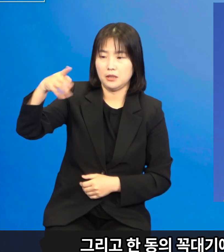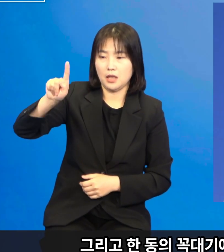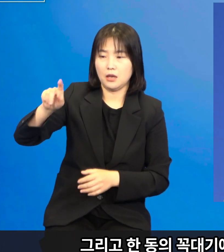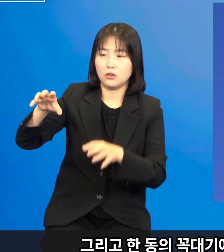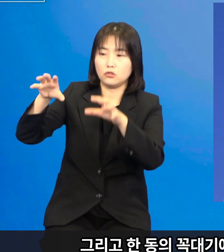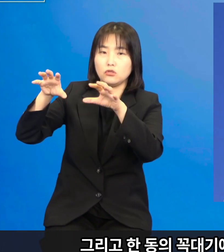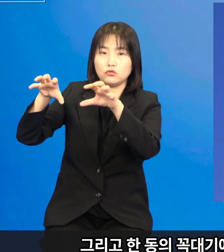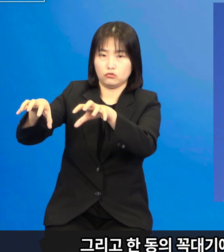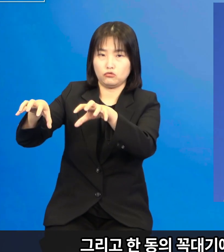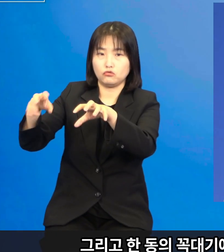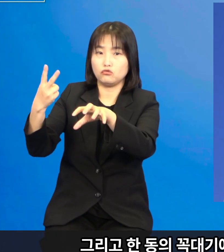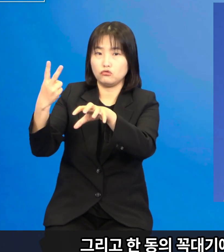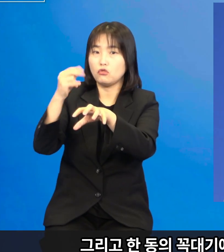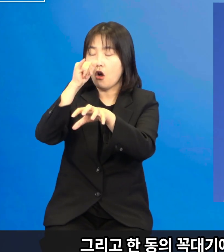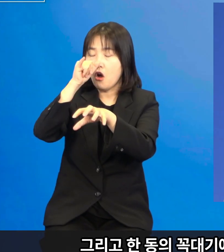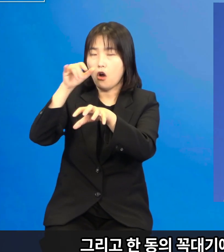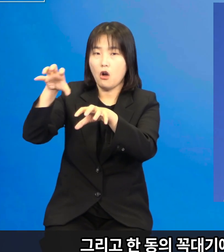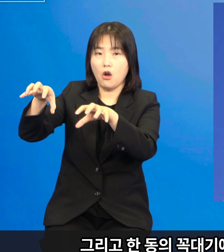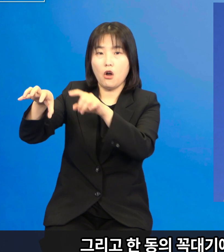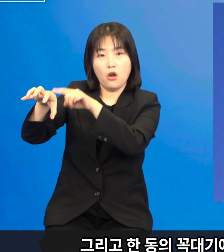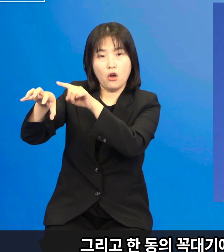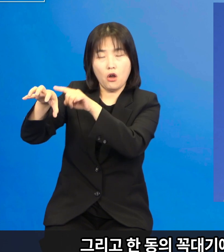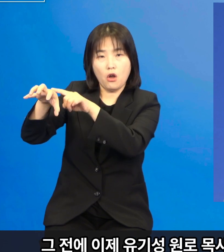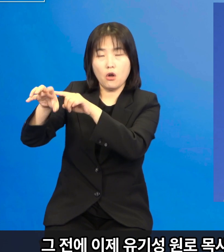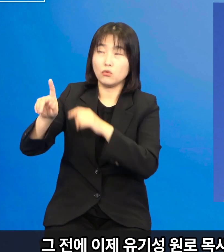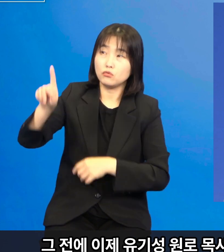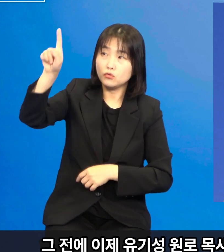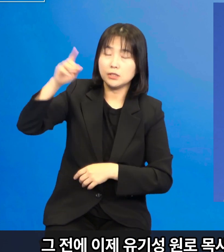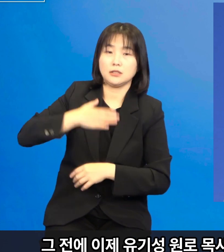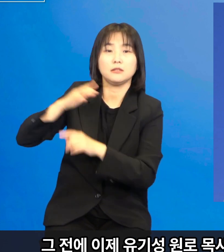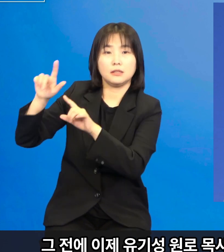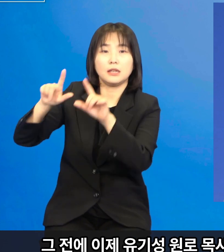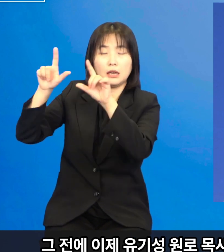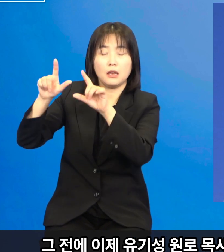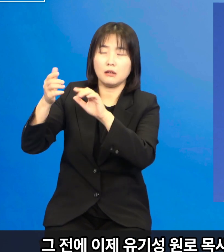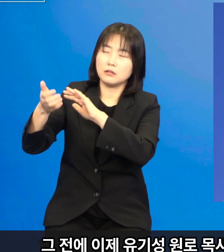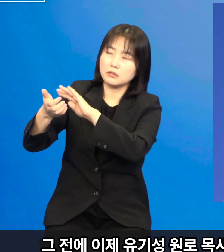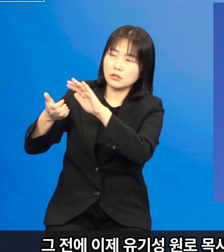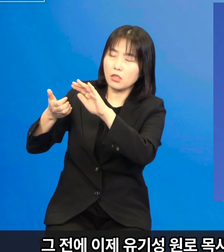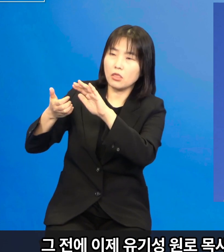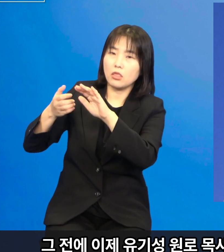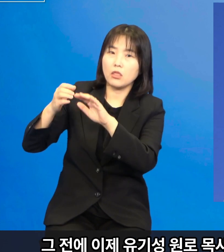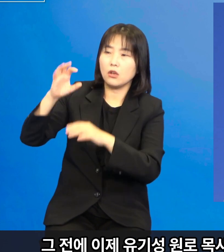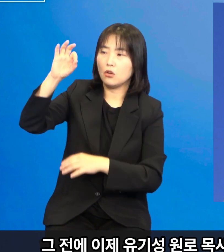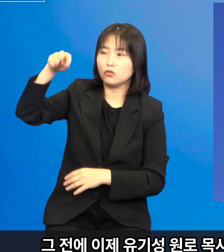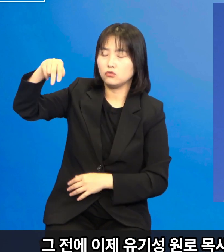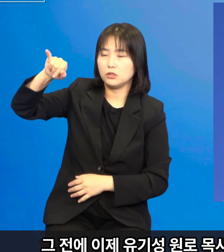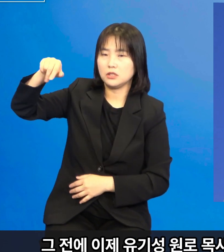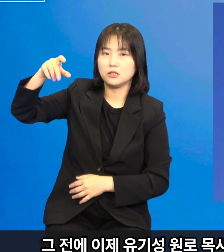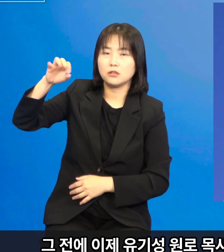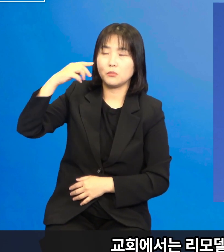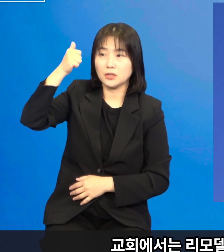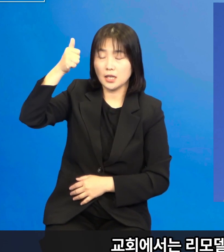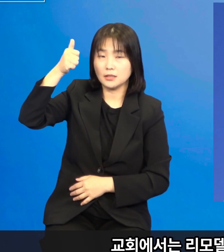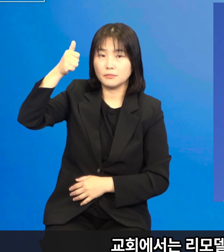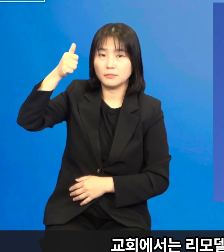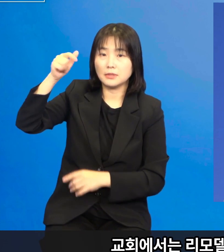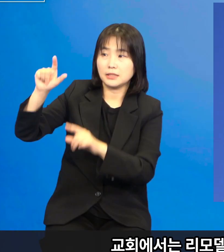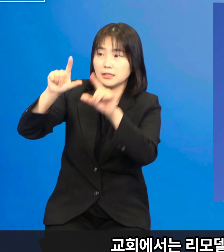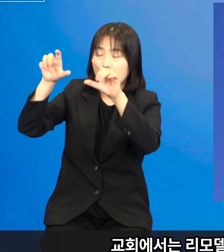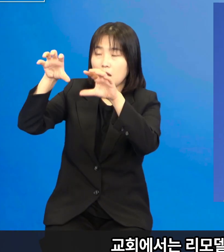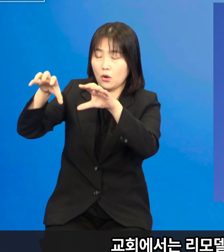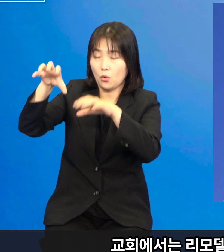동에 꼭대기에 제가 거기 살게 됐는데, 그 전에 이제 유기성 원로 목사님 살던 곳이 이제 이사를 가셔서